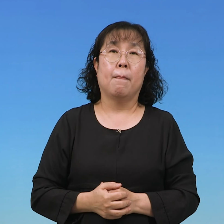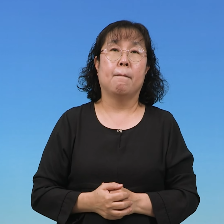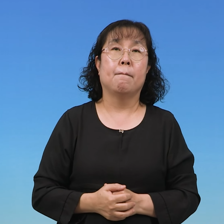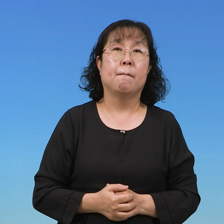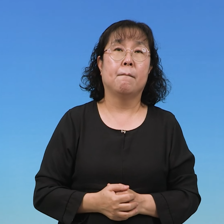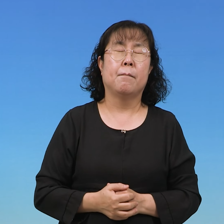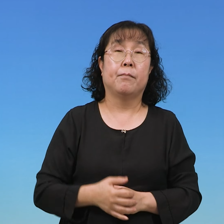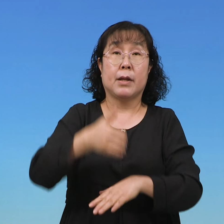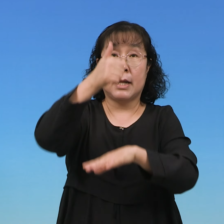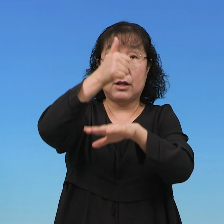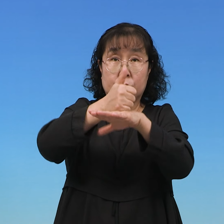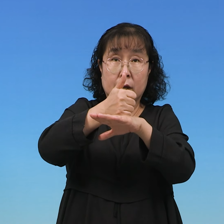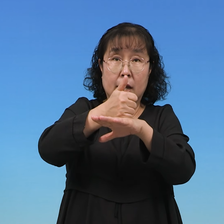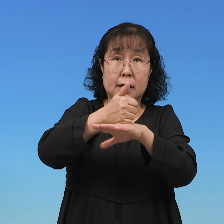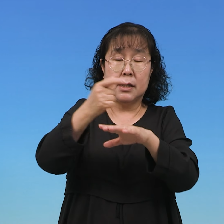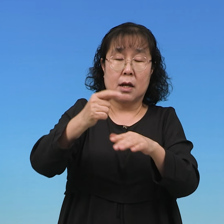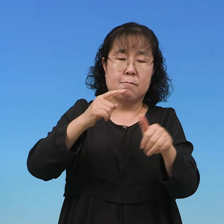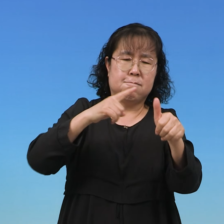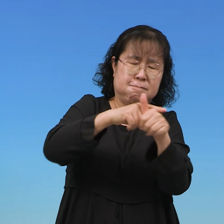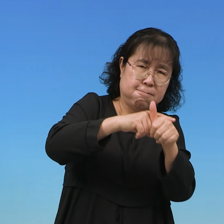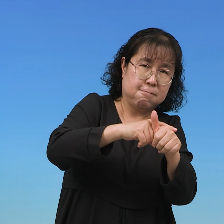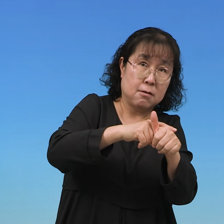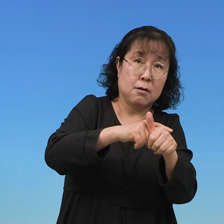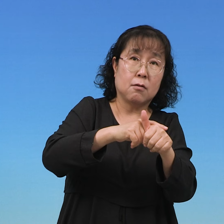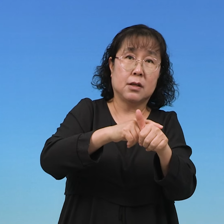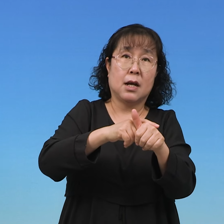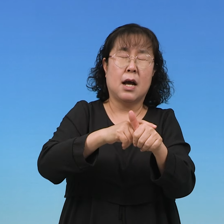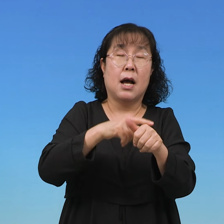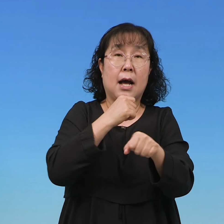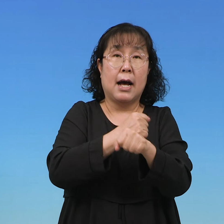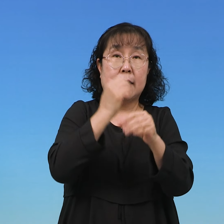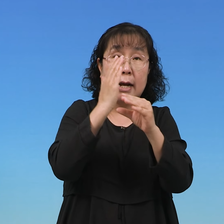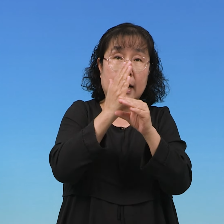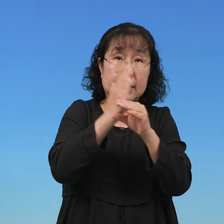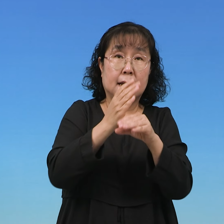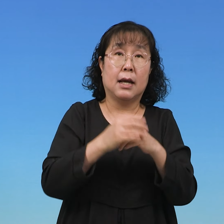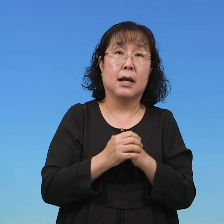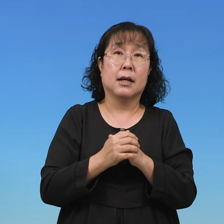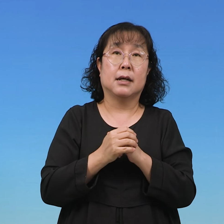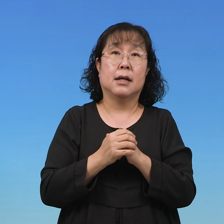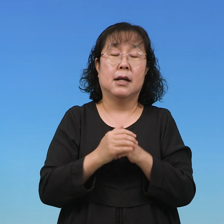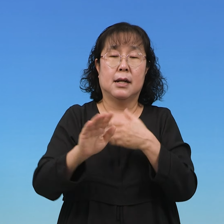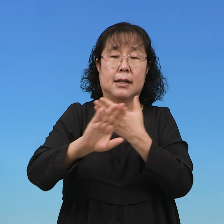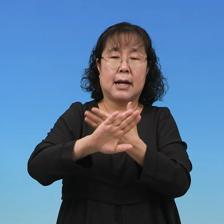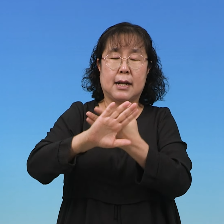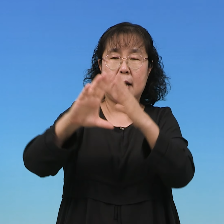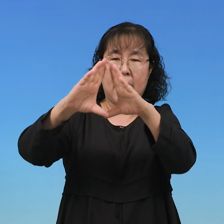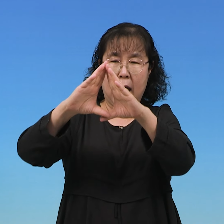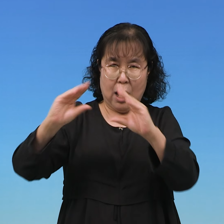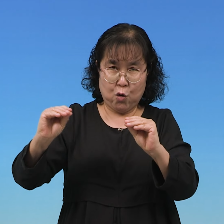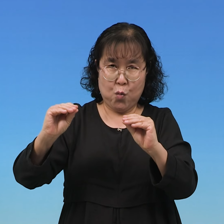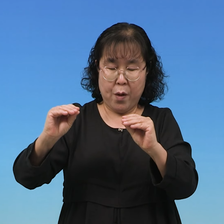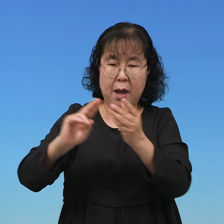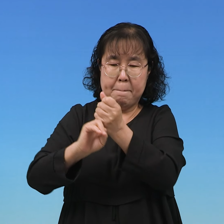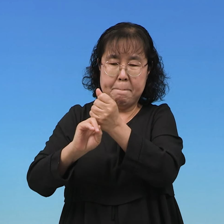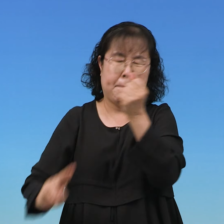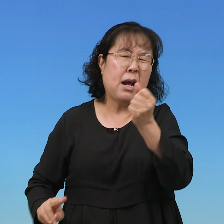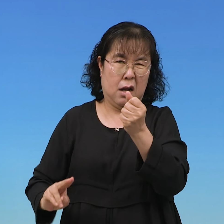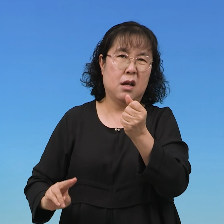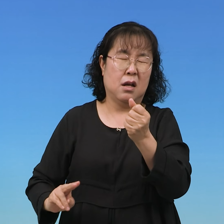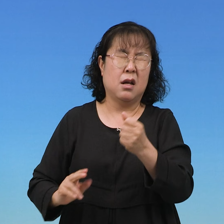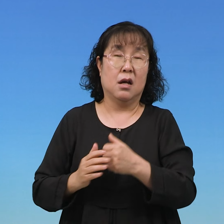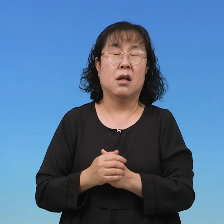그래가지고 이제 나중에는 얘를 막 죽이려고 시도하다가 남의 나라에